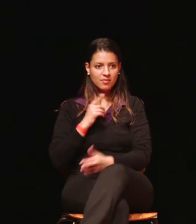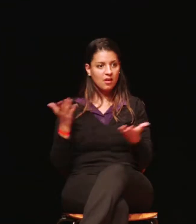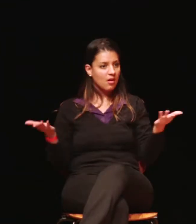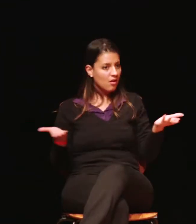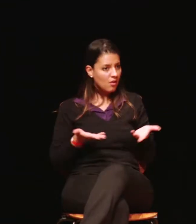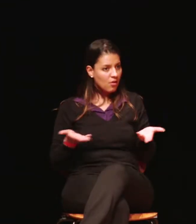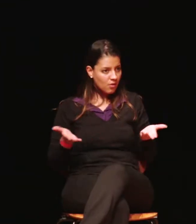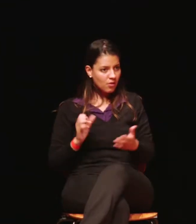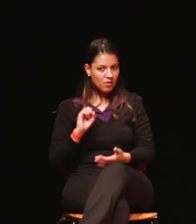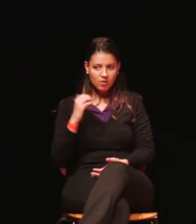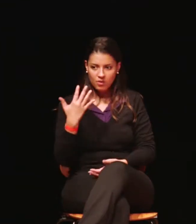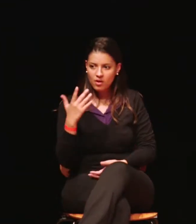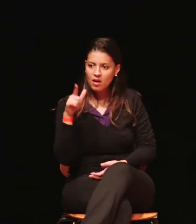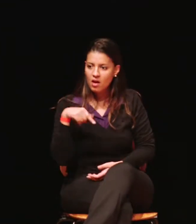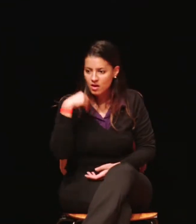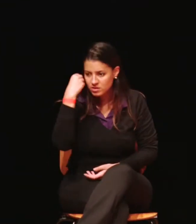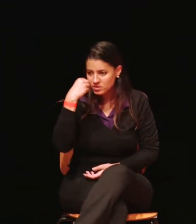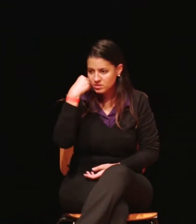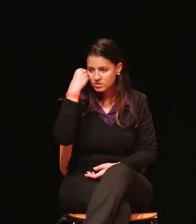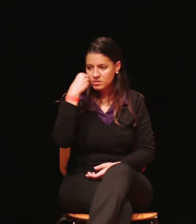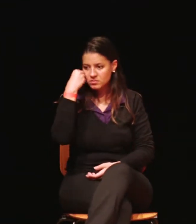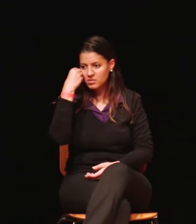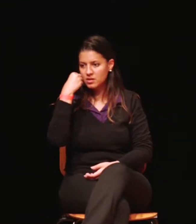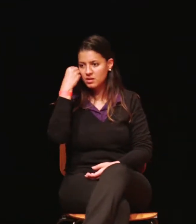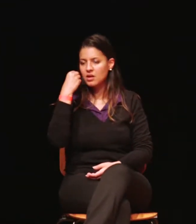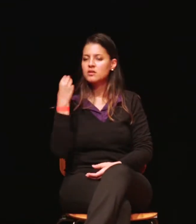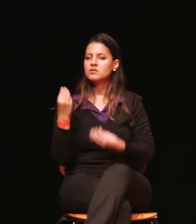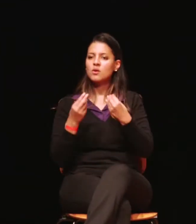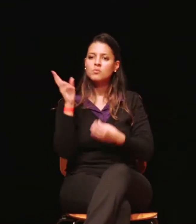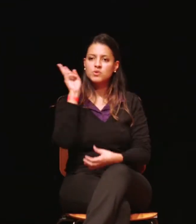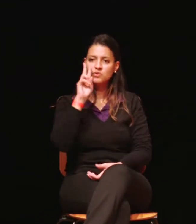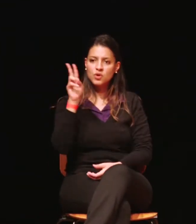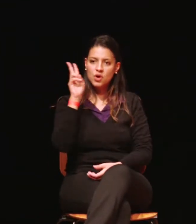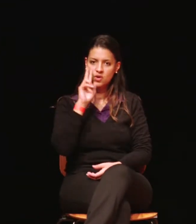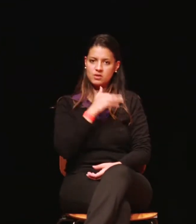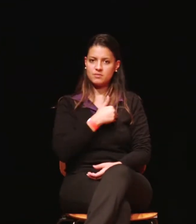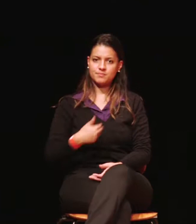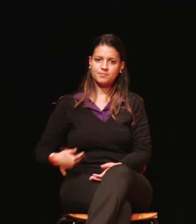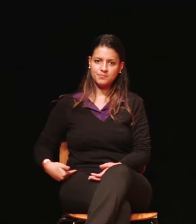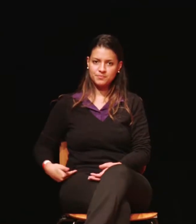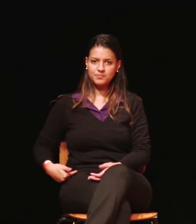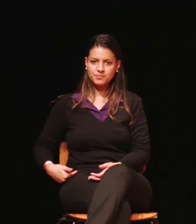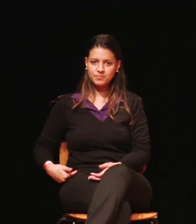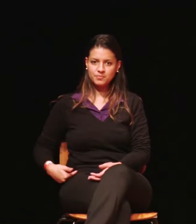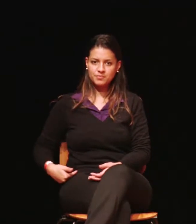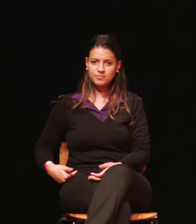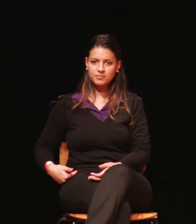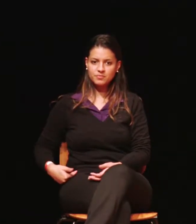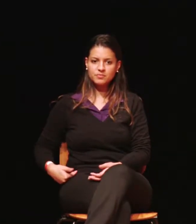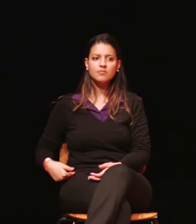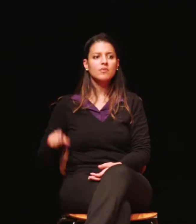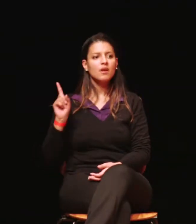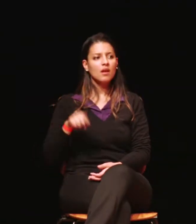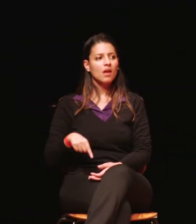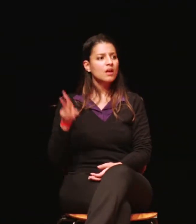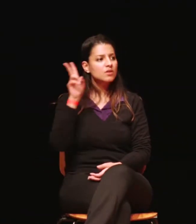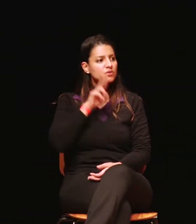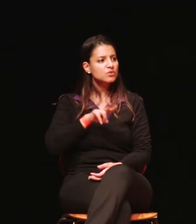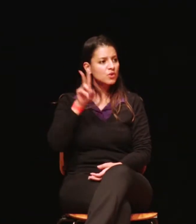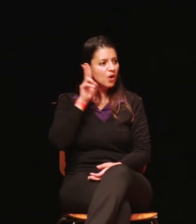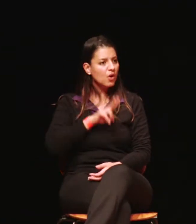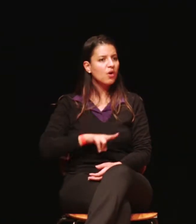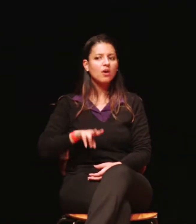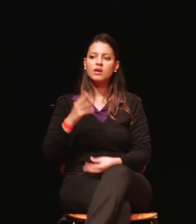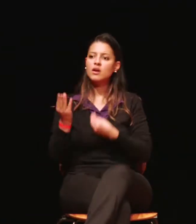aqui é uma experiência de história pública. É a história como exercício da